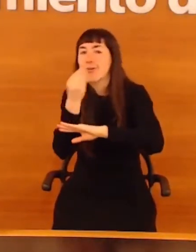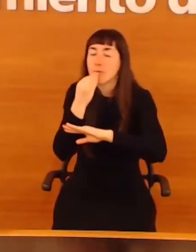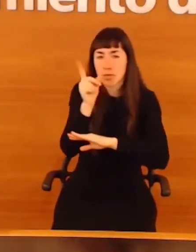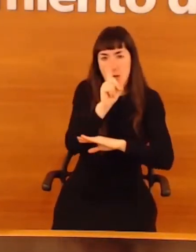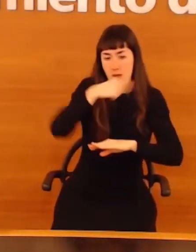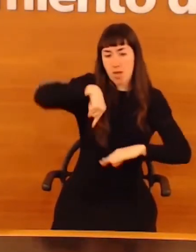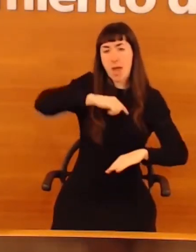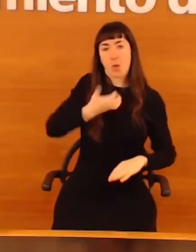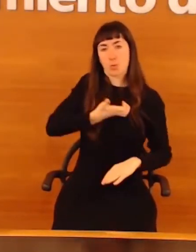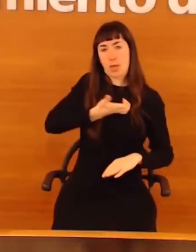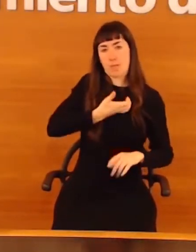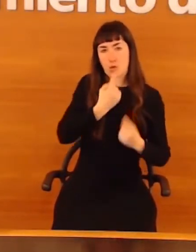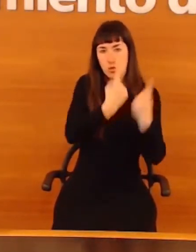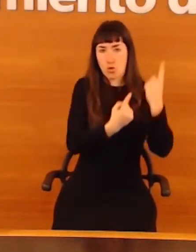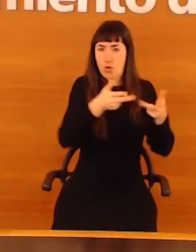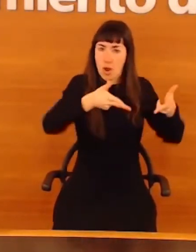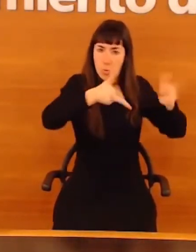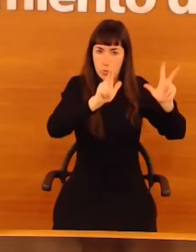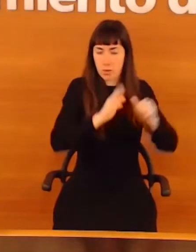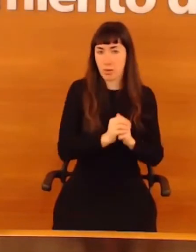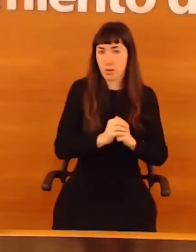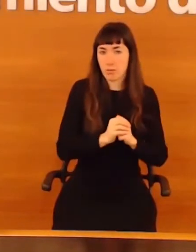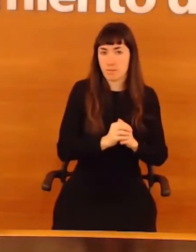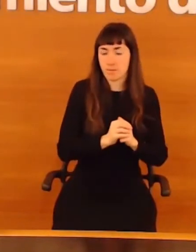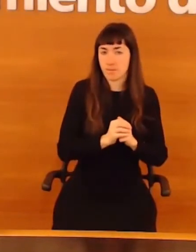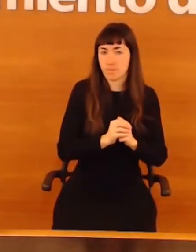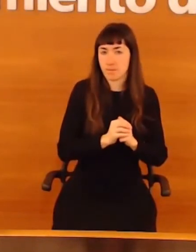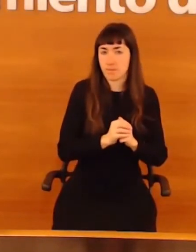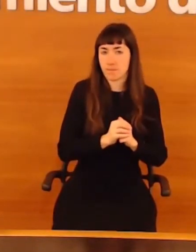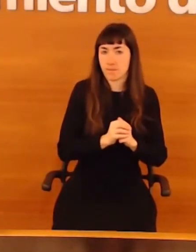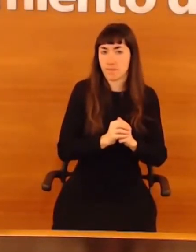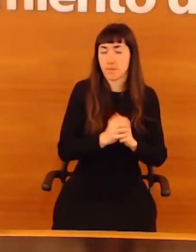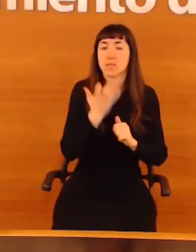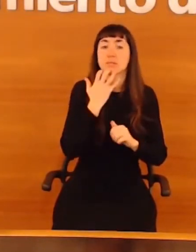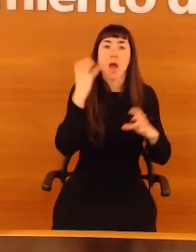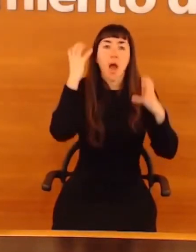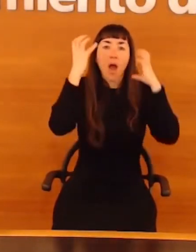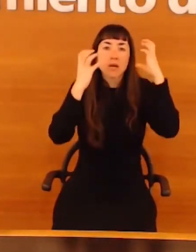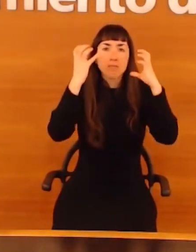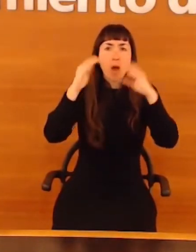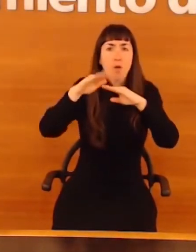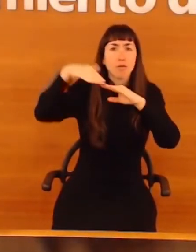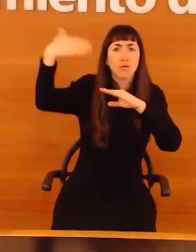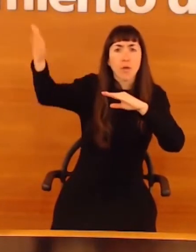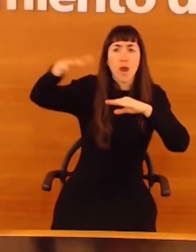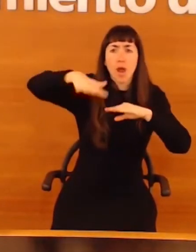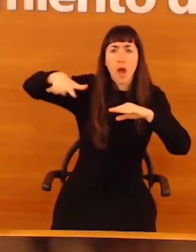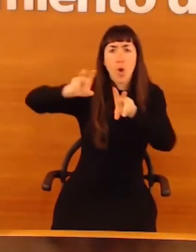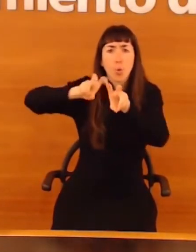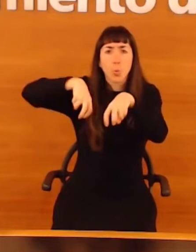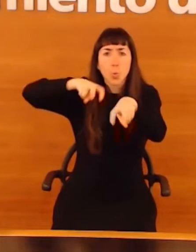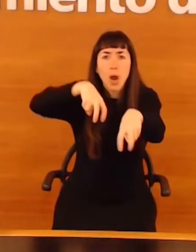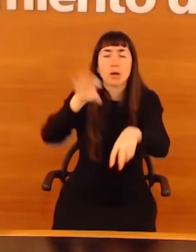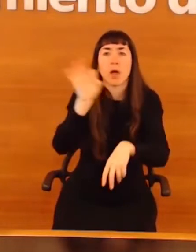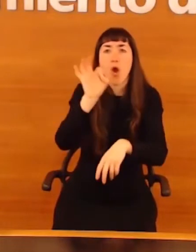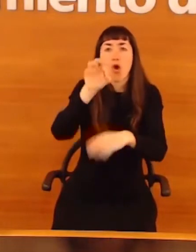labor. También se permite alimentar y atender a los animales que se encuentran en fincas y en centros